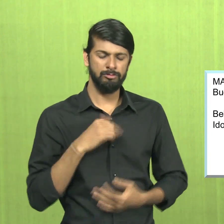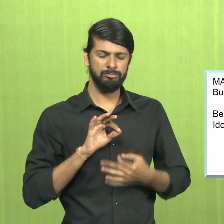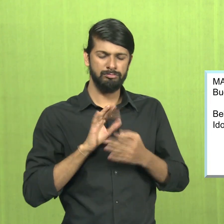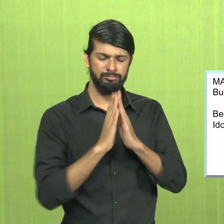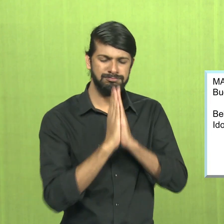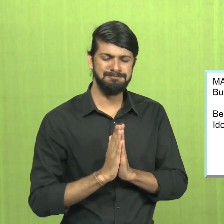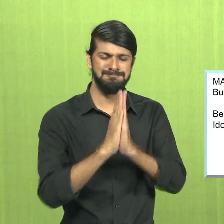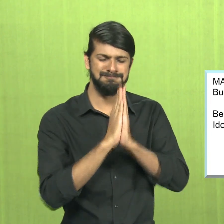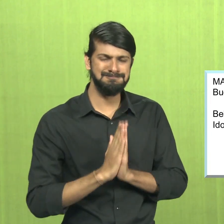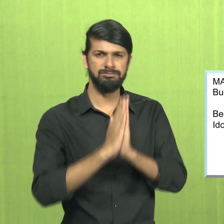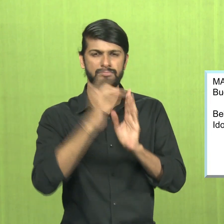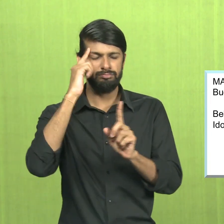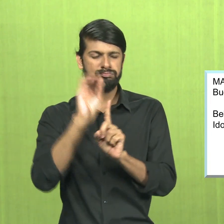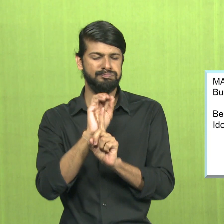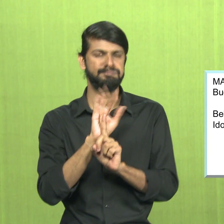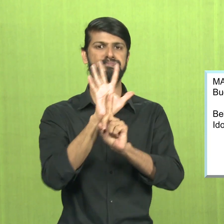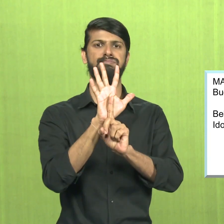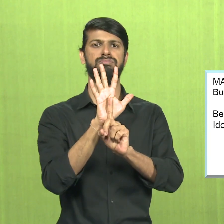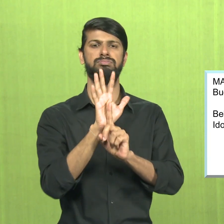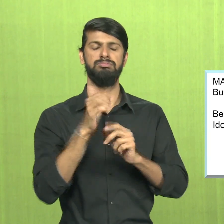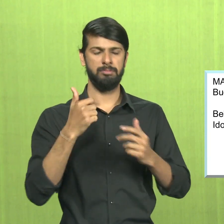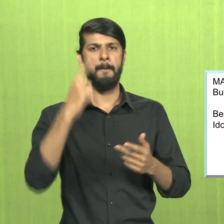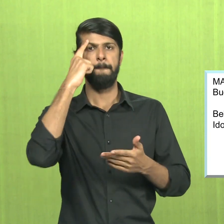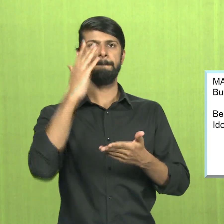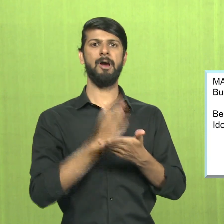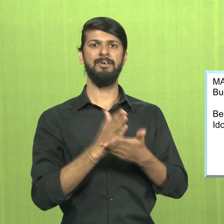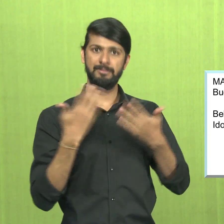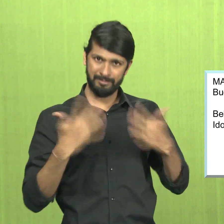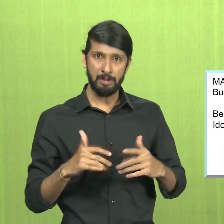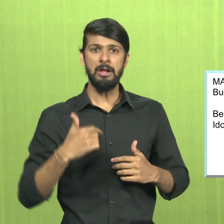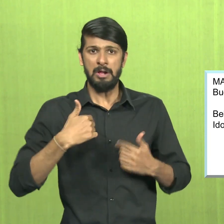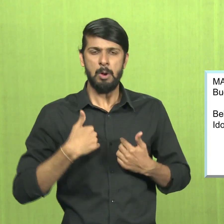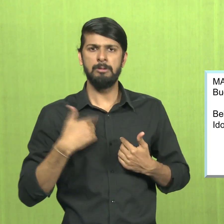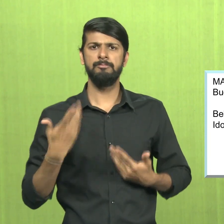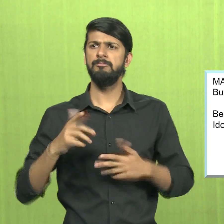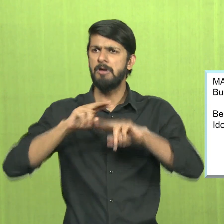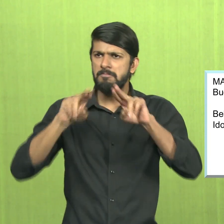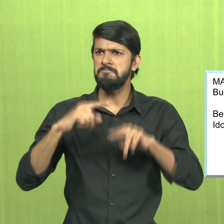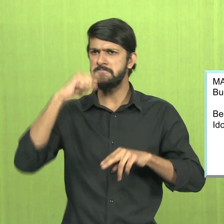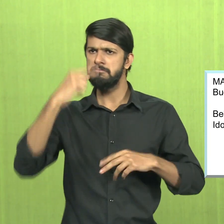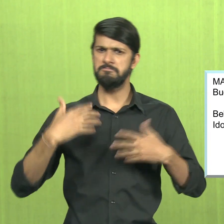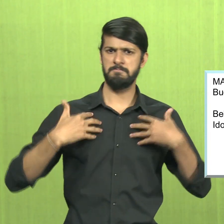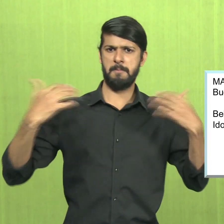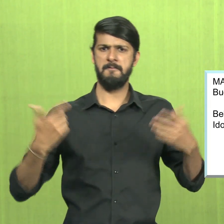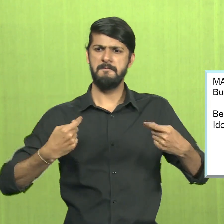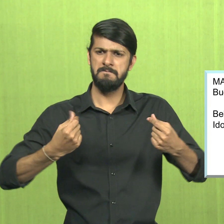लाइफ लगी हुई एंड रॉयल्टी टू भुसावल ऑन द पार्ट ऑफ मी लाइक कमेंट